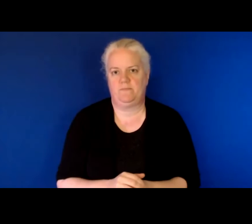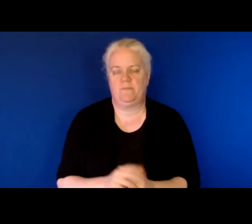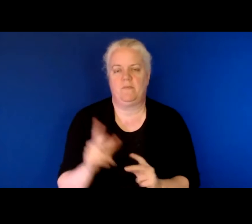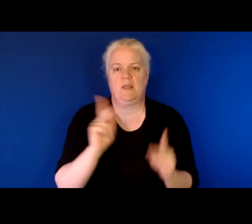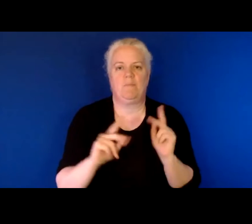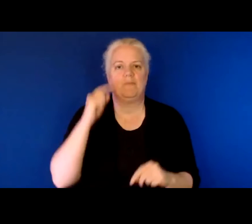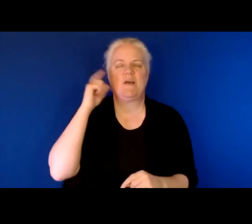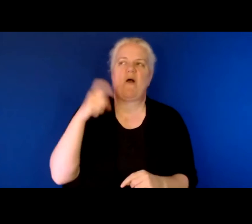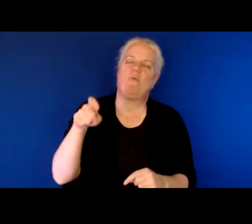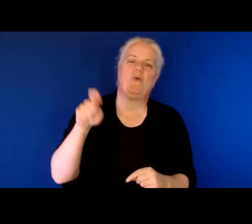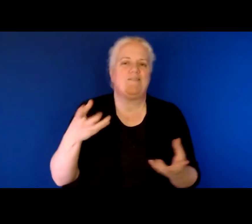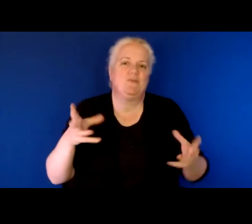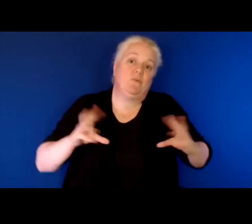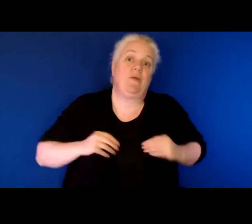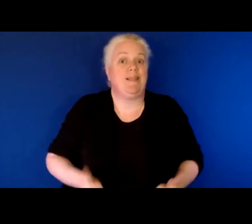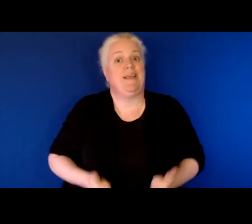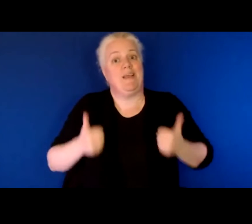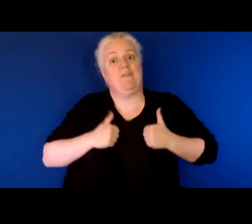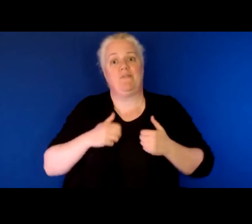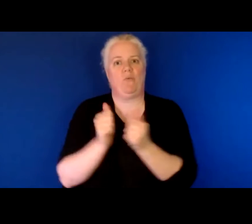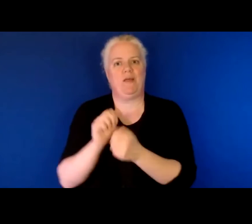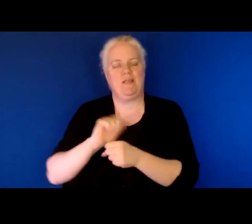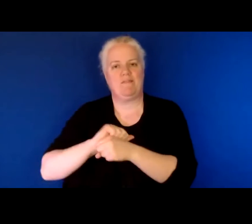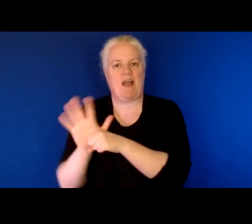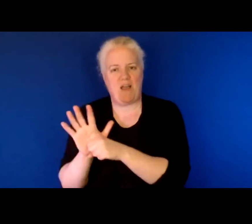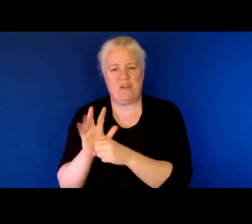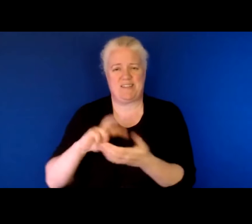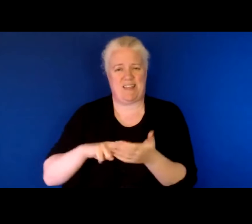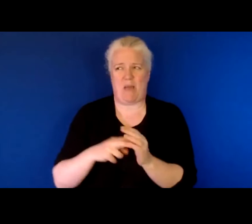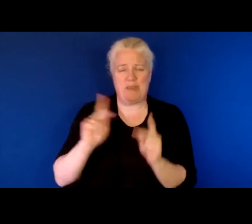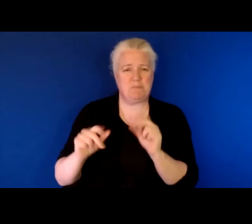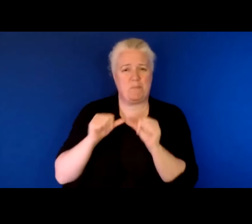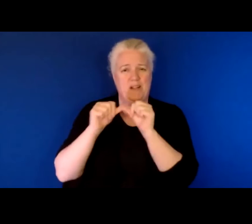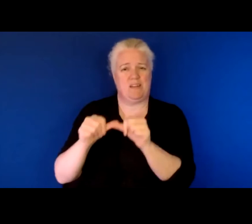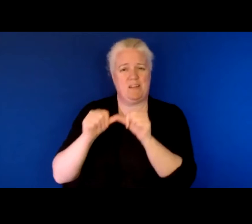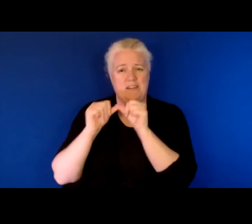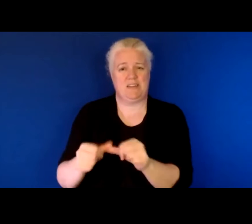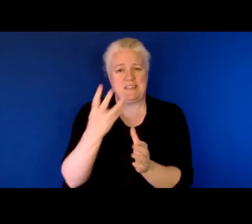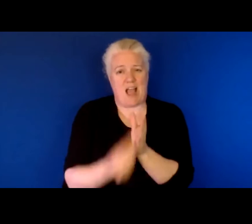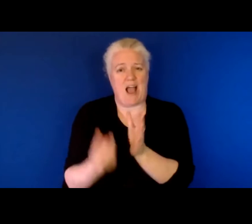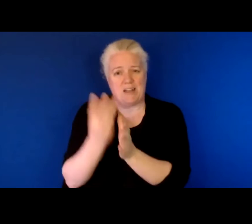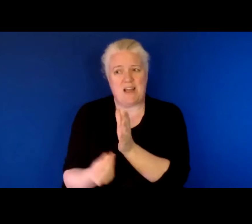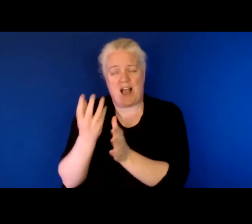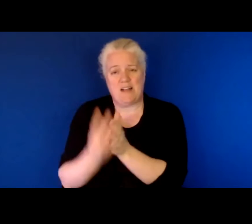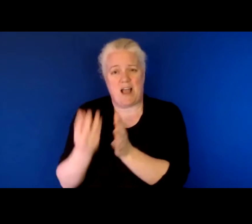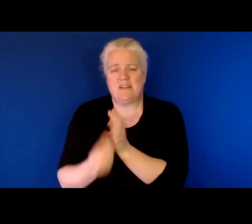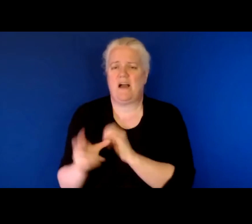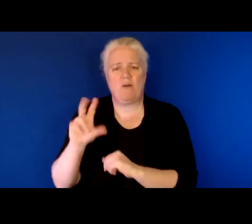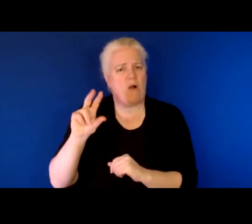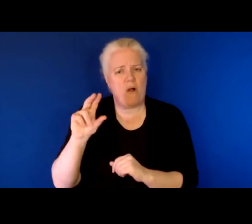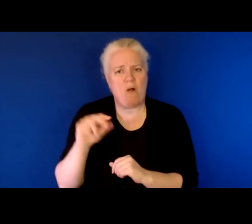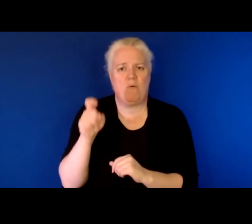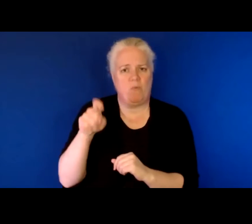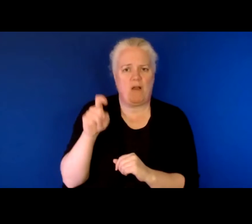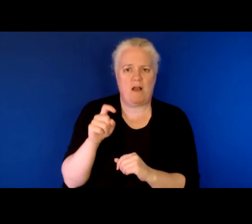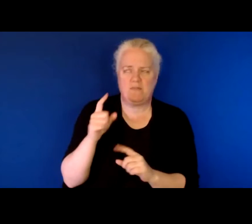不同的一个措施，包括疫苗，包括保持清洁这些类的手段，